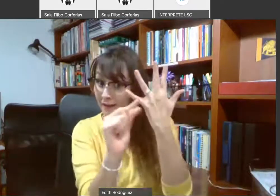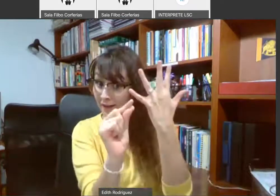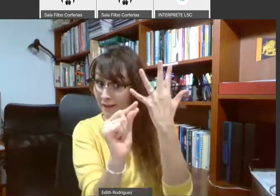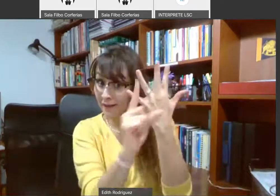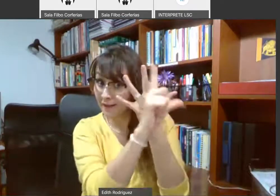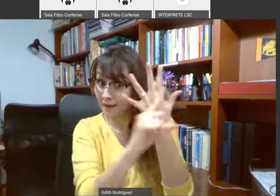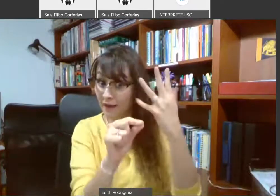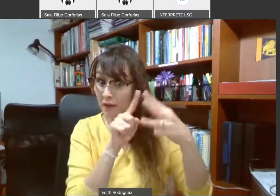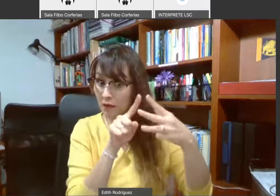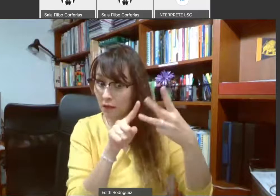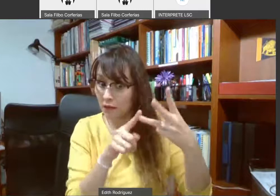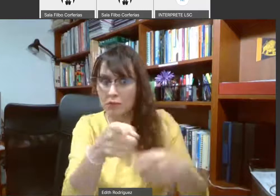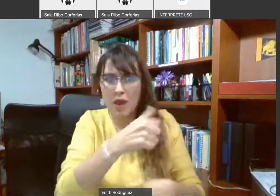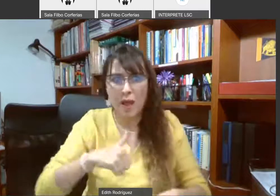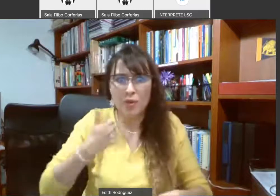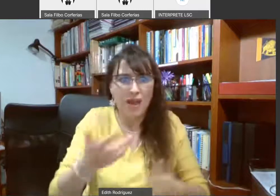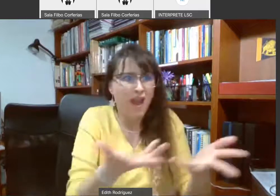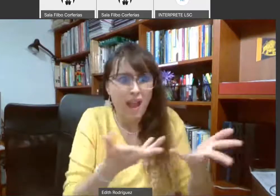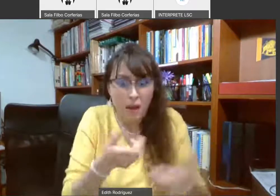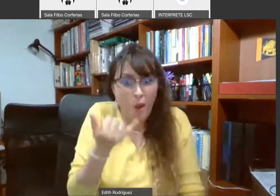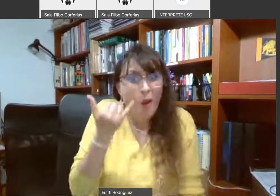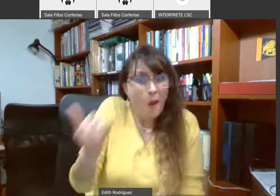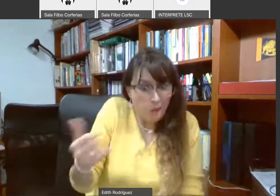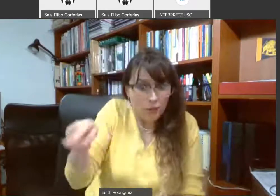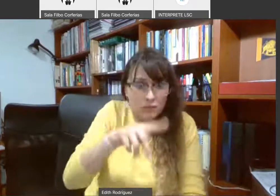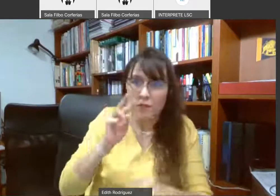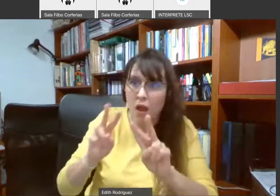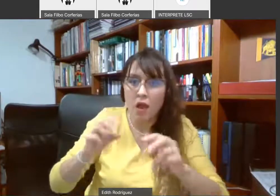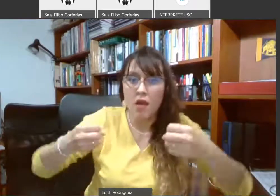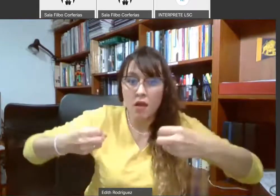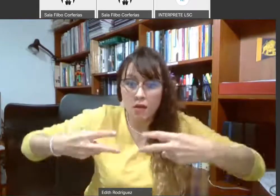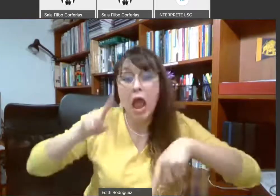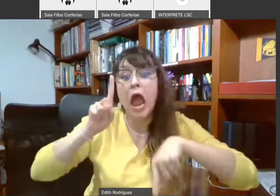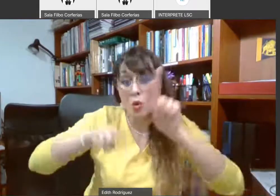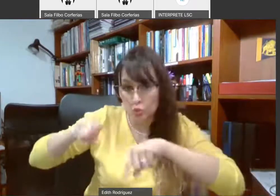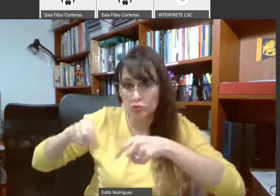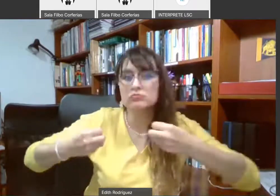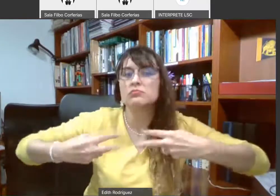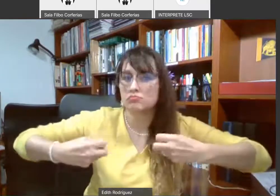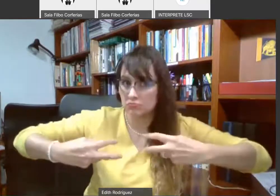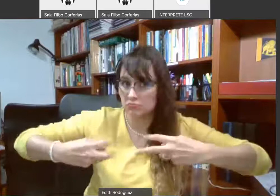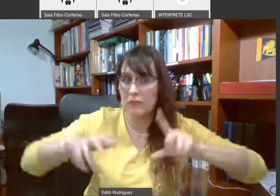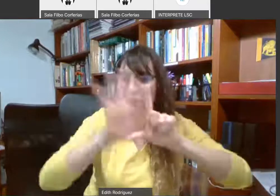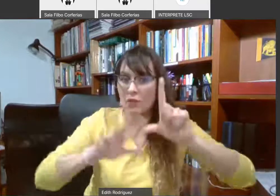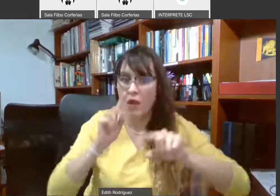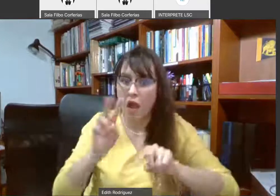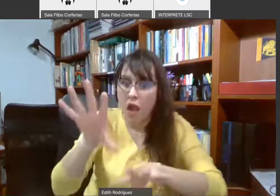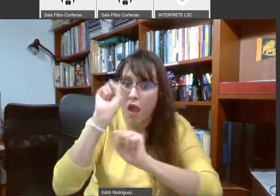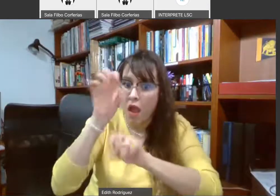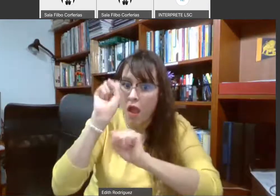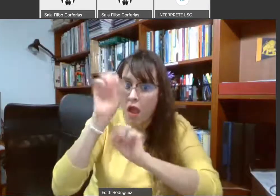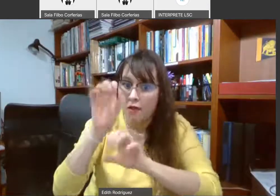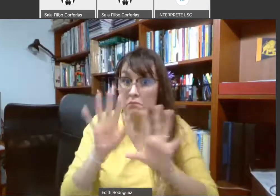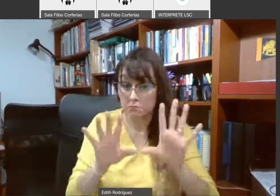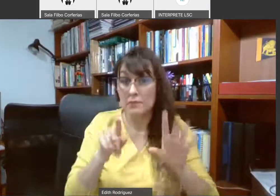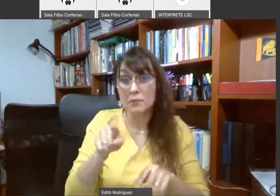leyendas en lengua de señas. El cuento de la luna de los almendros, si también lo quieren obtener, allí